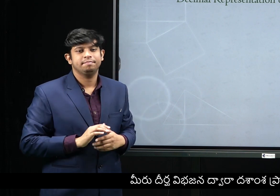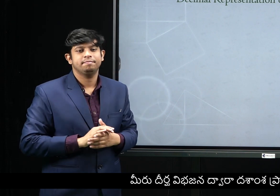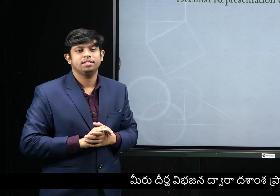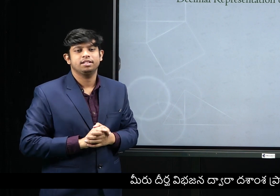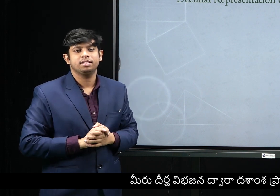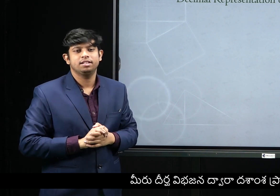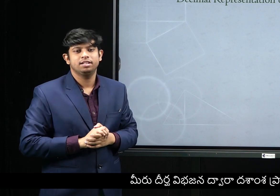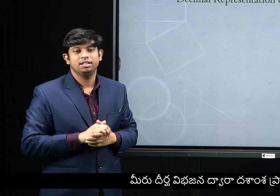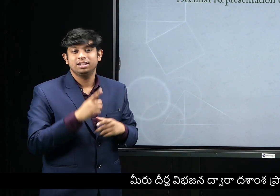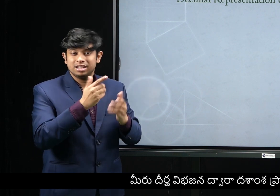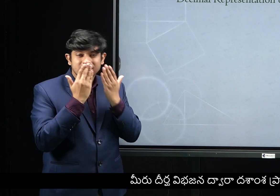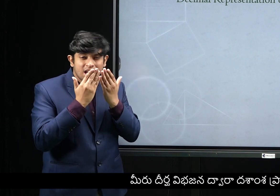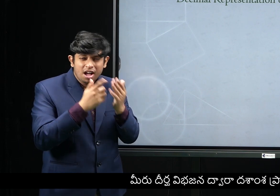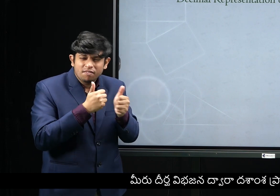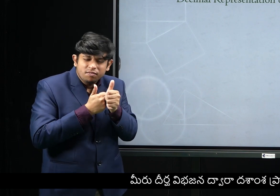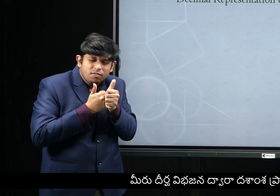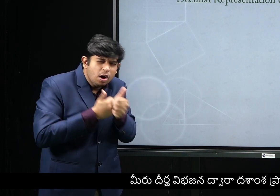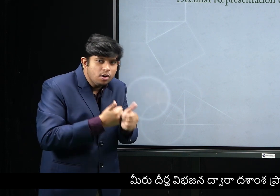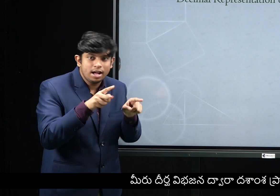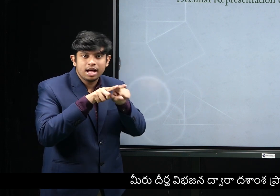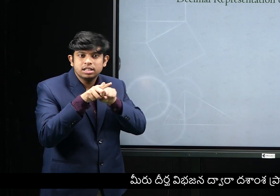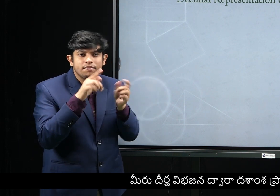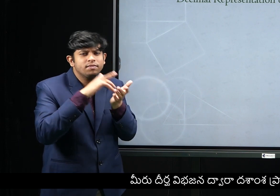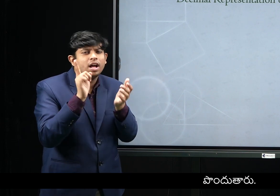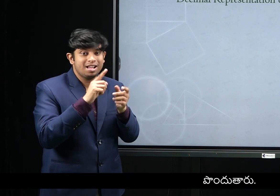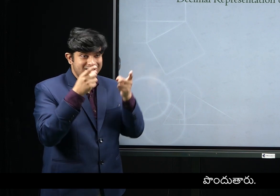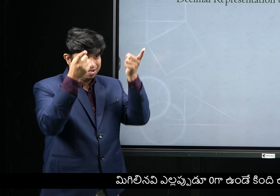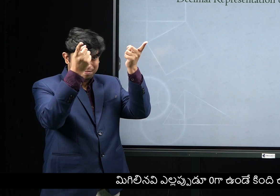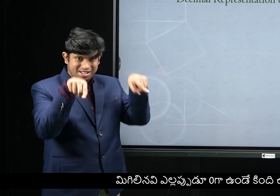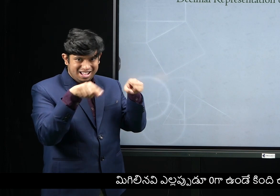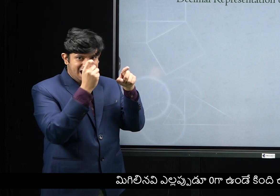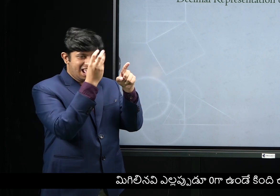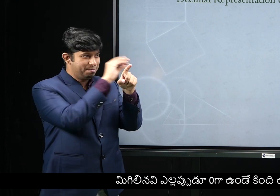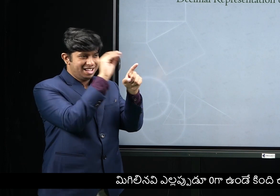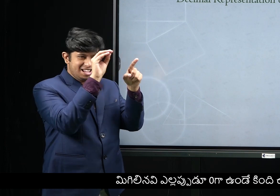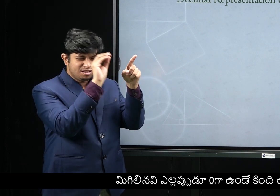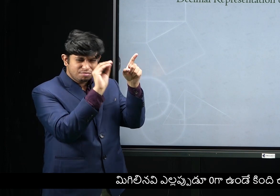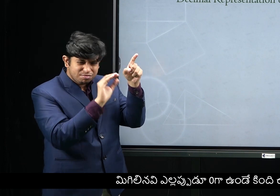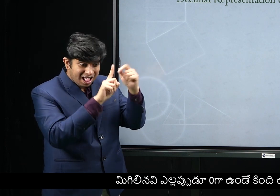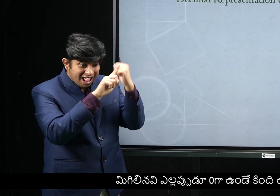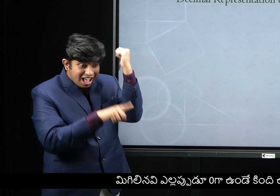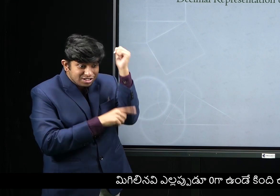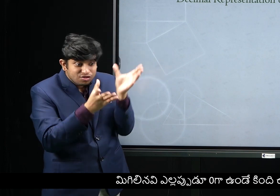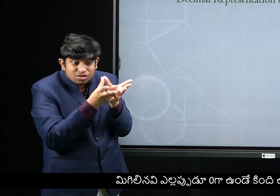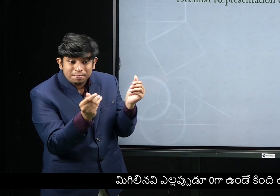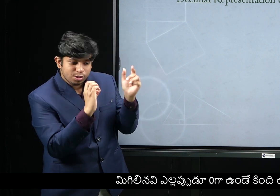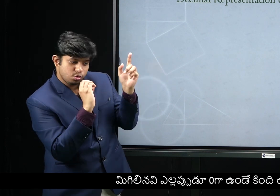మీరు దీర్ఘ విభజన ద్వారా దశాంశ ప్రాతినిధ్యాన్ని పొందుతారు. మిగిలినవి ఎల్లప్పుడూ 0గా ఉండే క్రింది